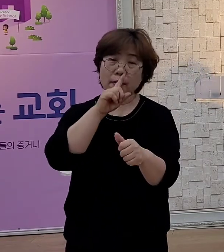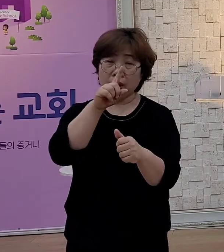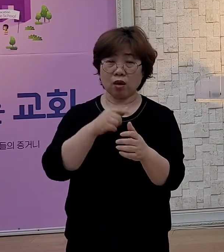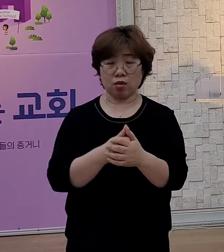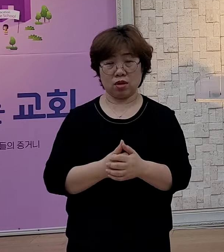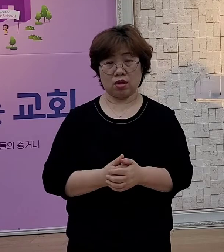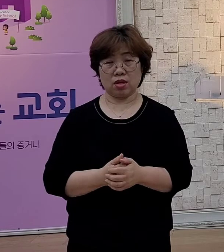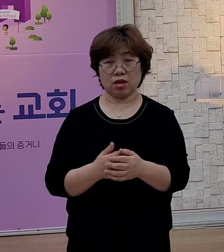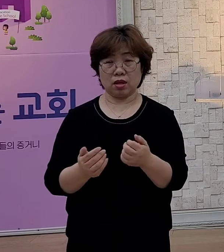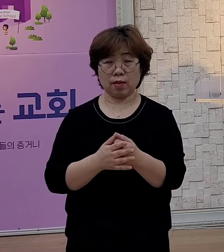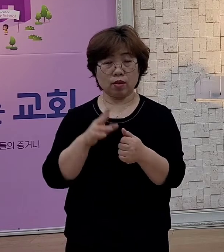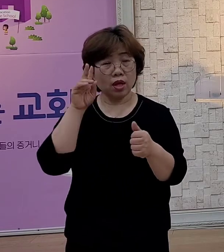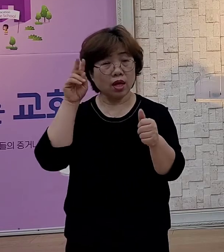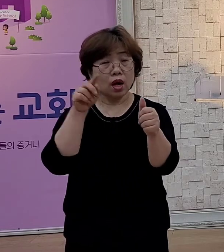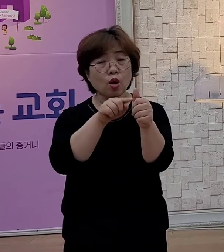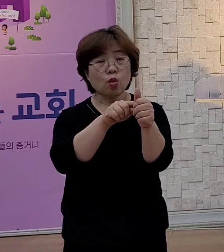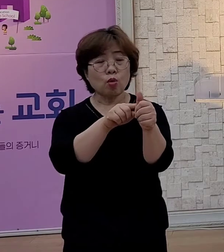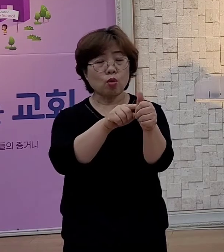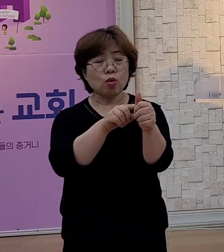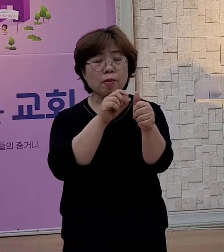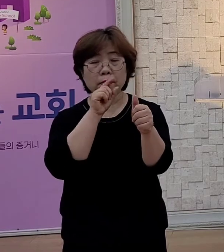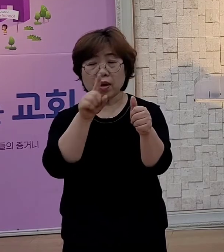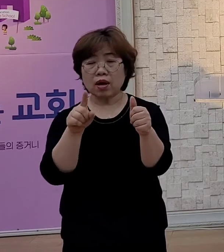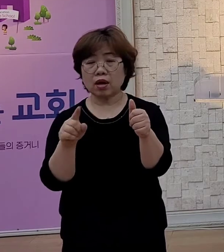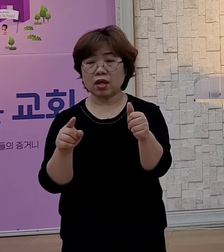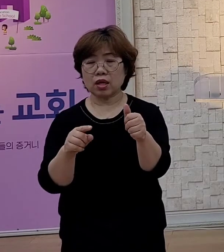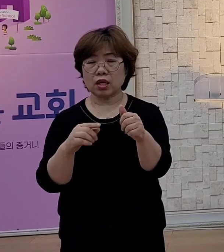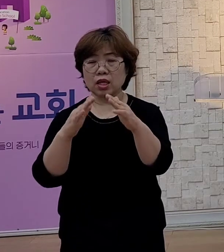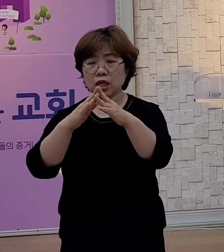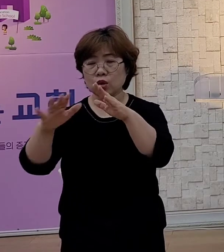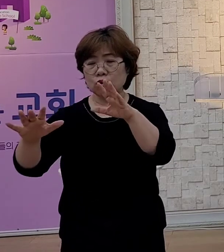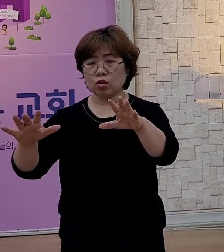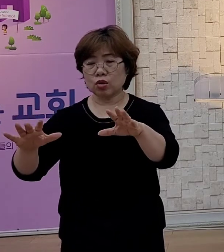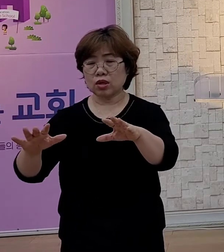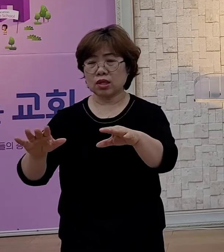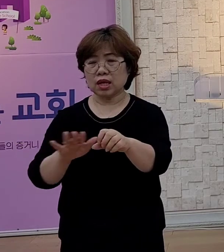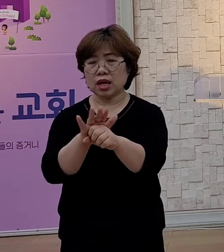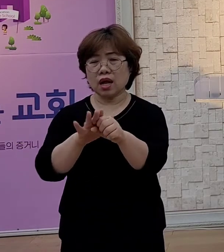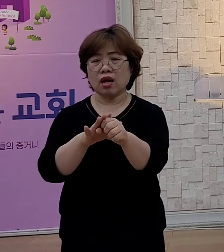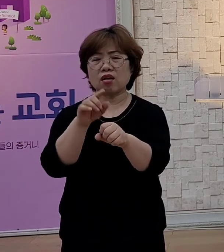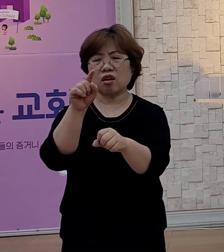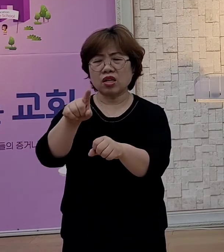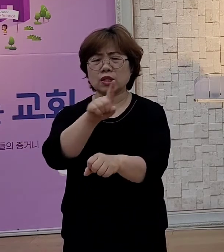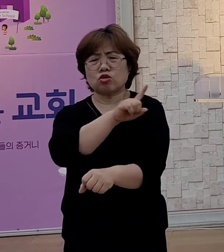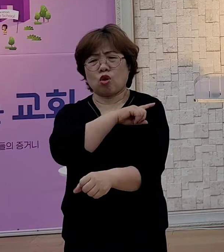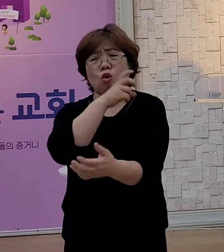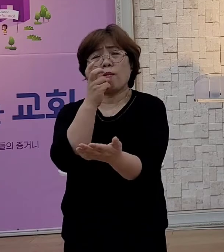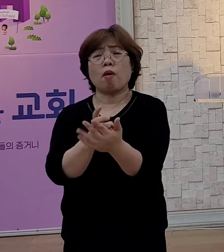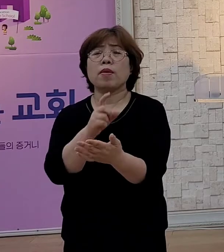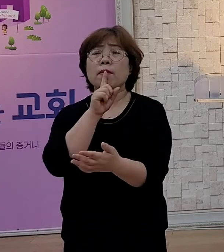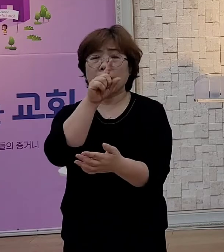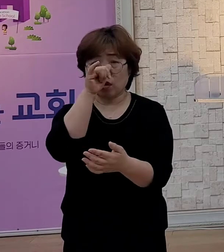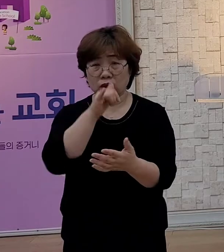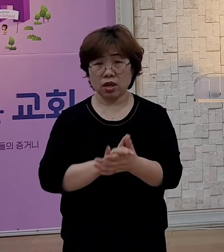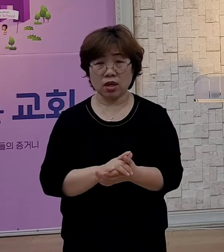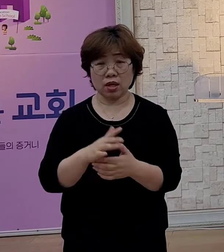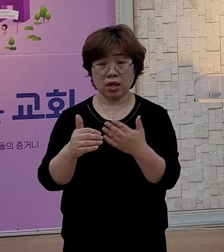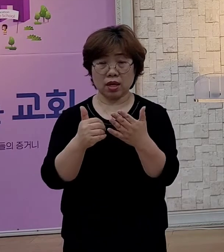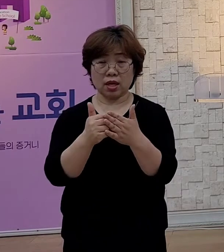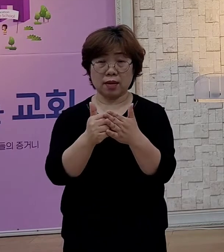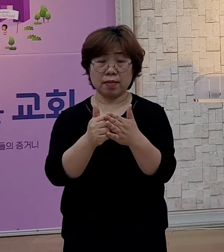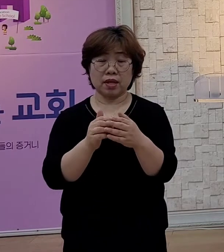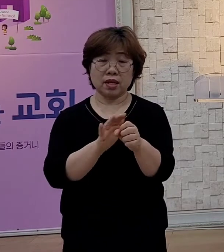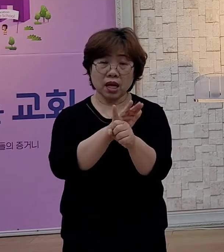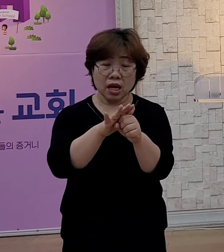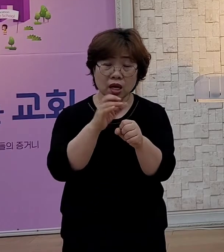사랑을 특별히 뭐라고 지칭합니까? 최고의 법이다. 최고의 법. 하나님 사랑, 그리고